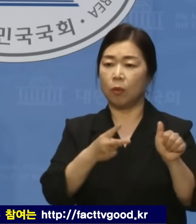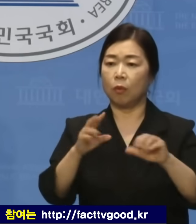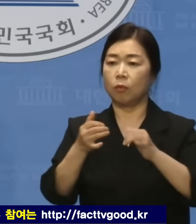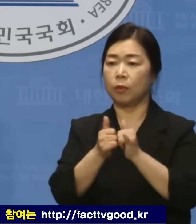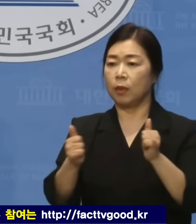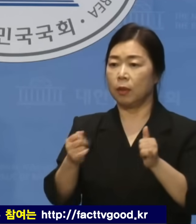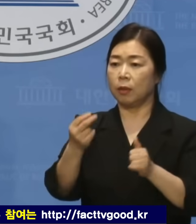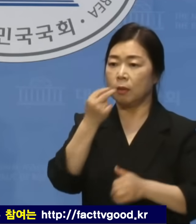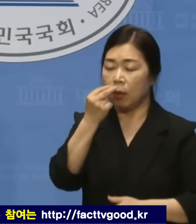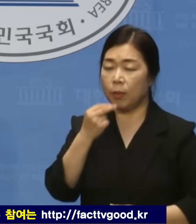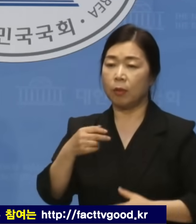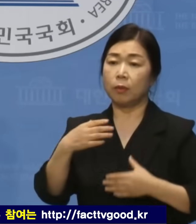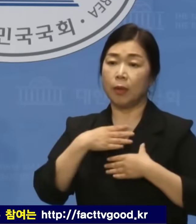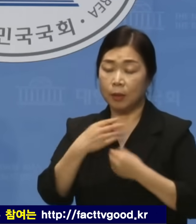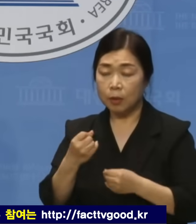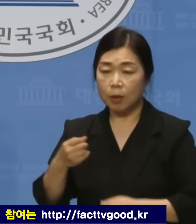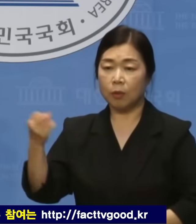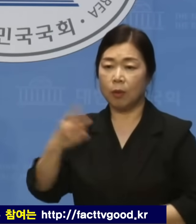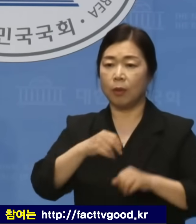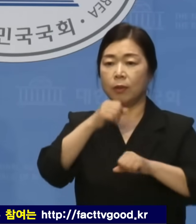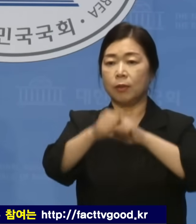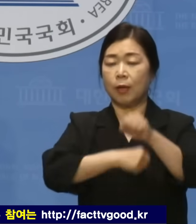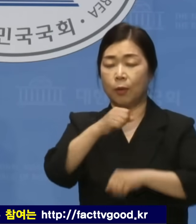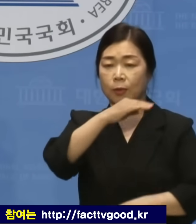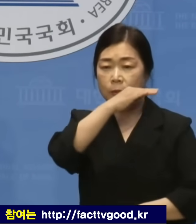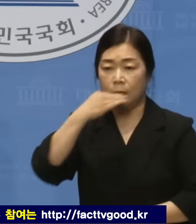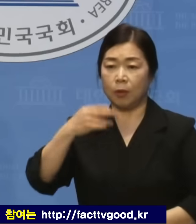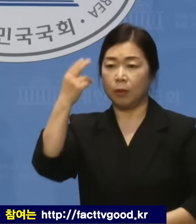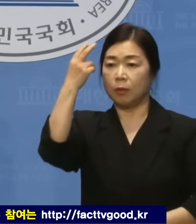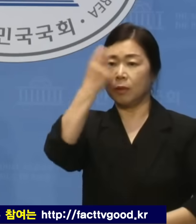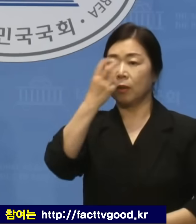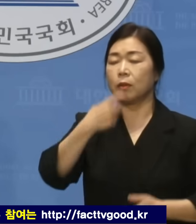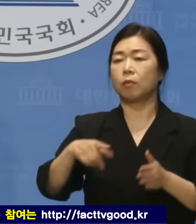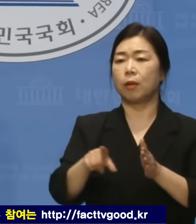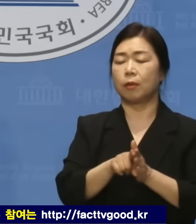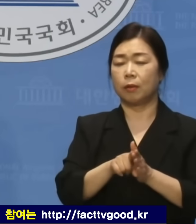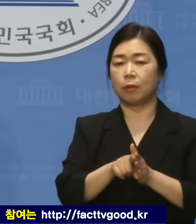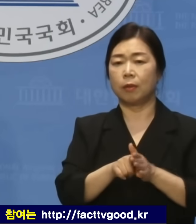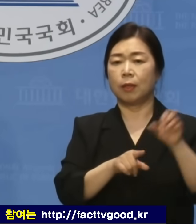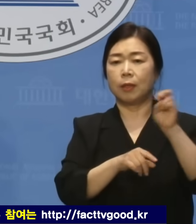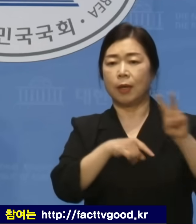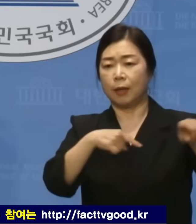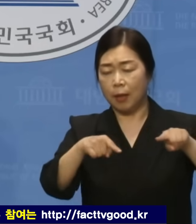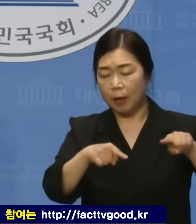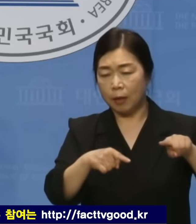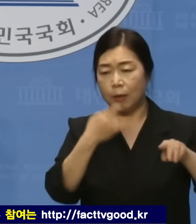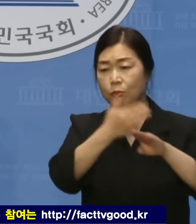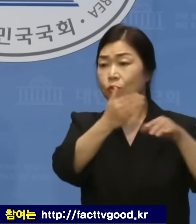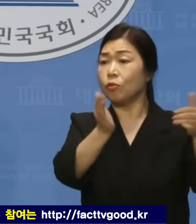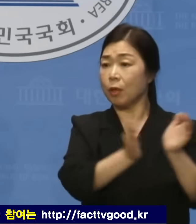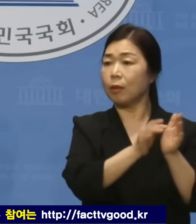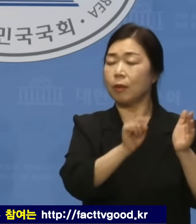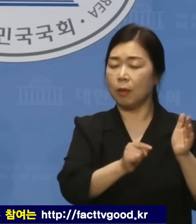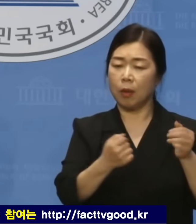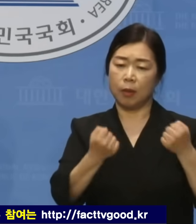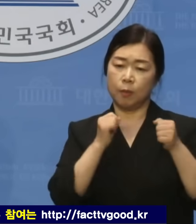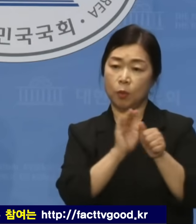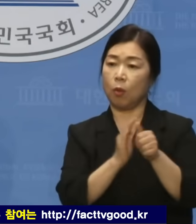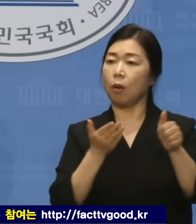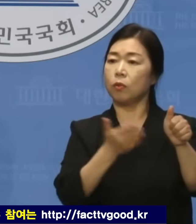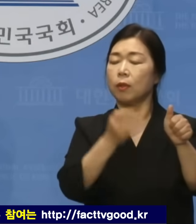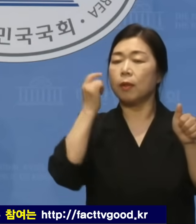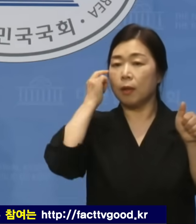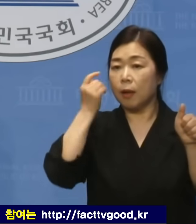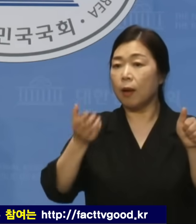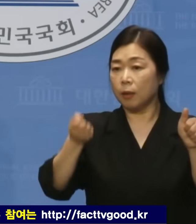국민의 생명과 안전, 자유와 정의를 지키기 위해서는 제1야당 더불어민주당에 힘을 보태야